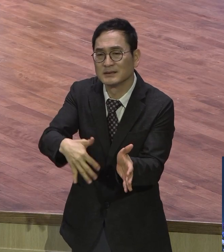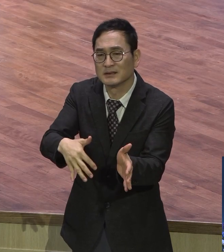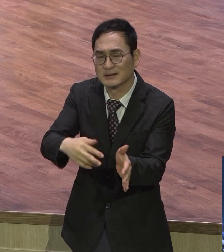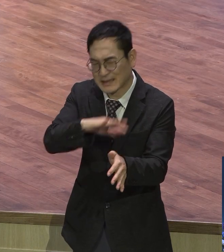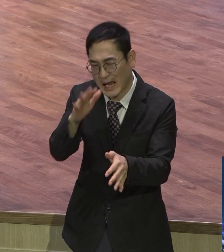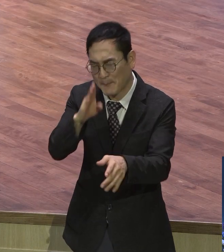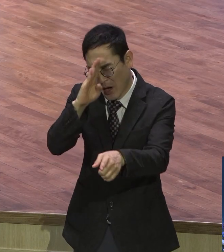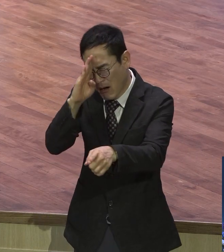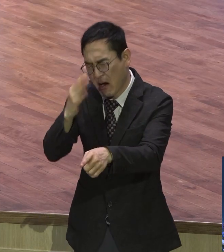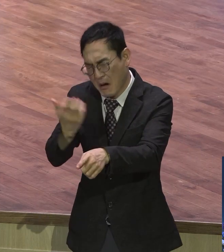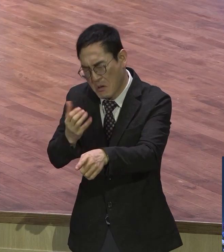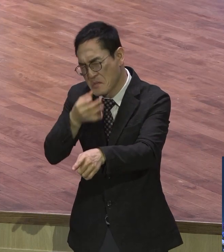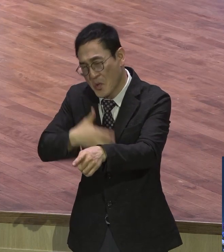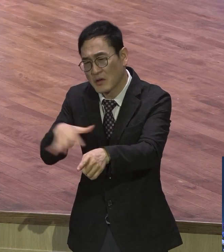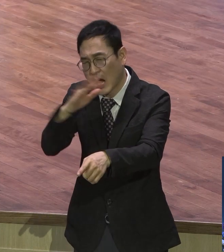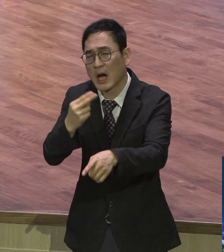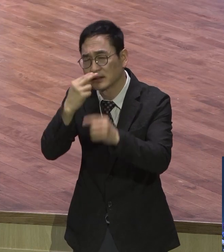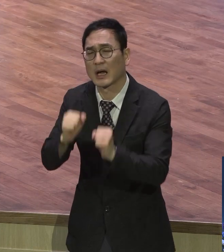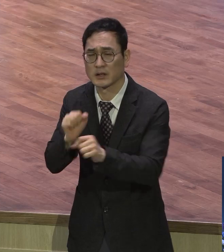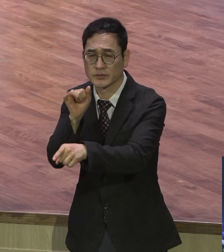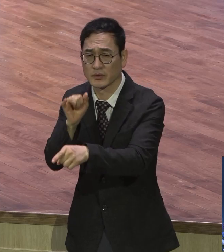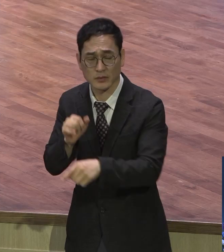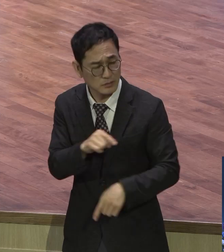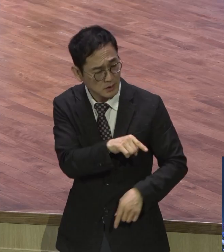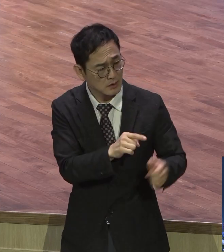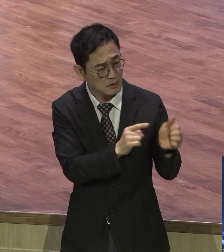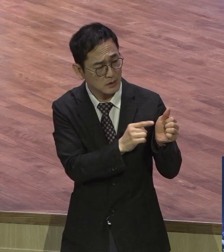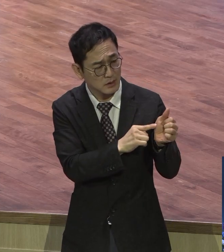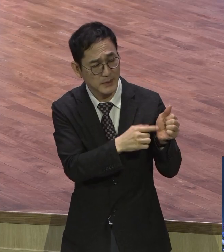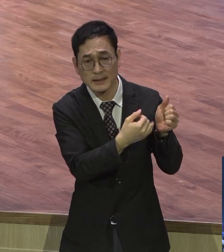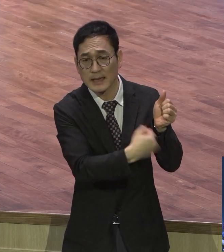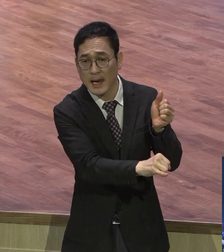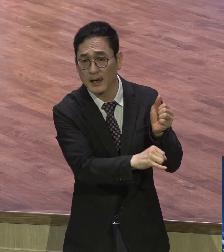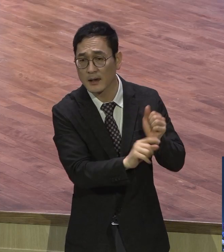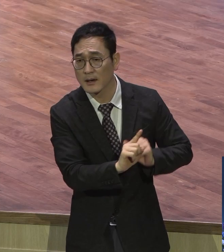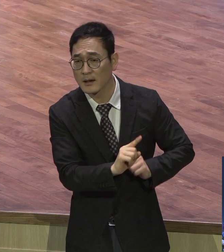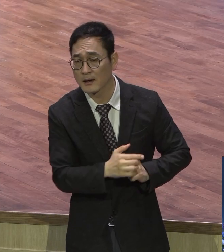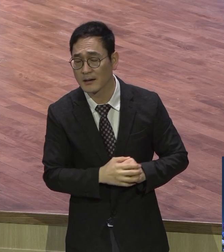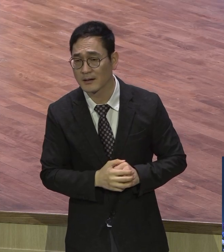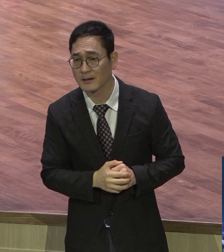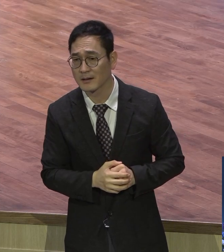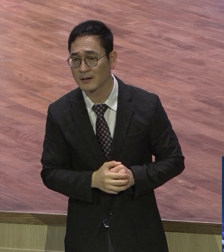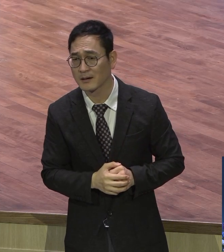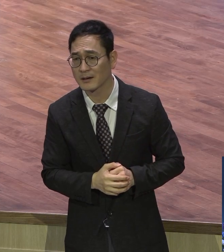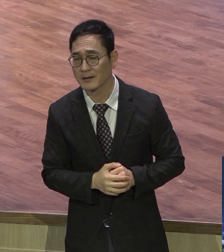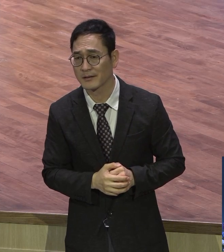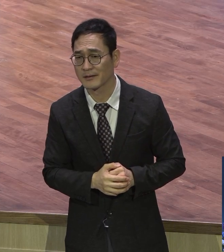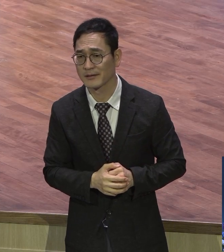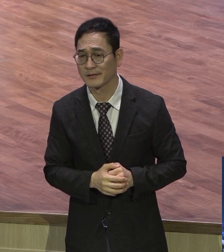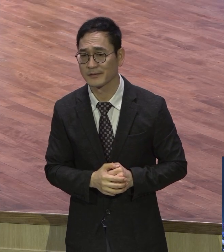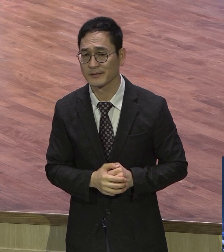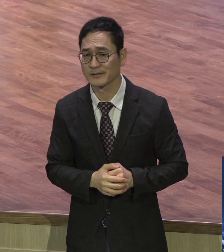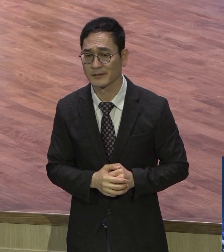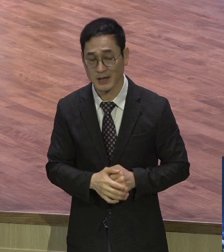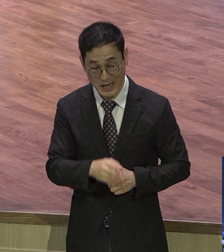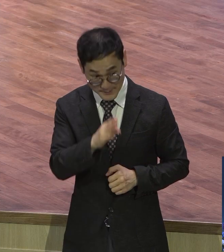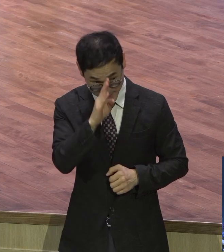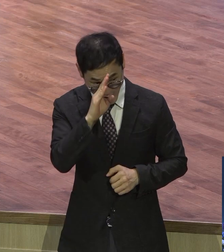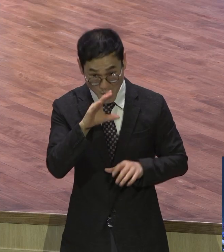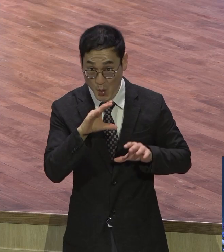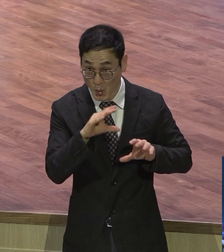그런데 지금 회당장은 그 정도가 아니에요. 지금 예수님이 단순히 병고침을